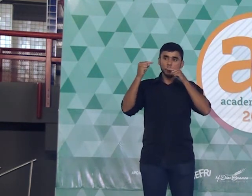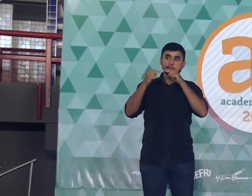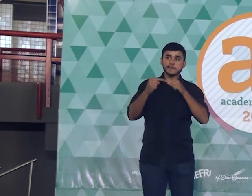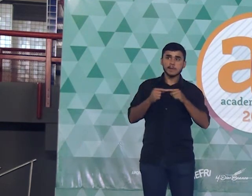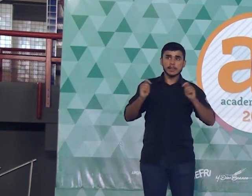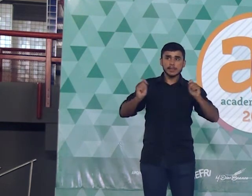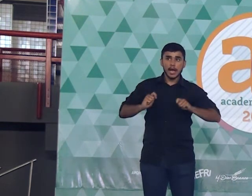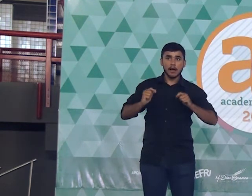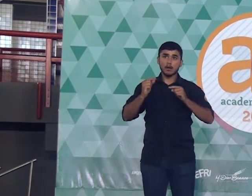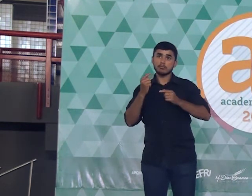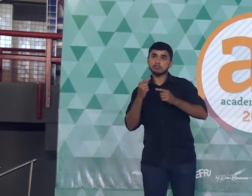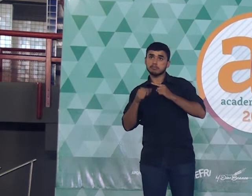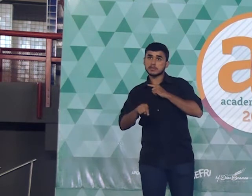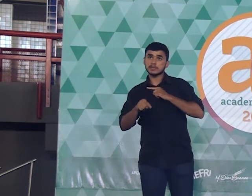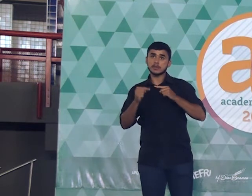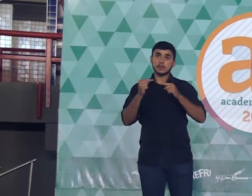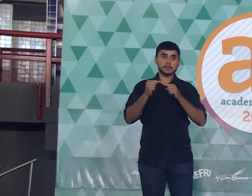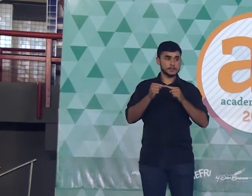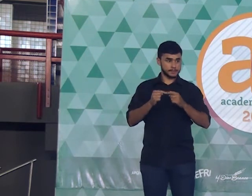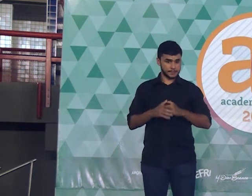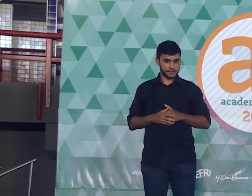dia.